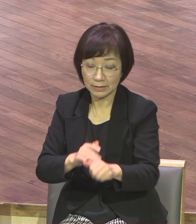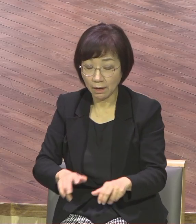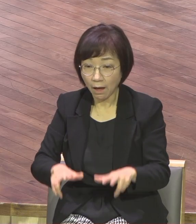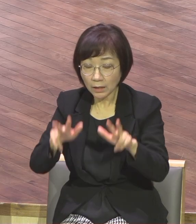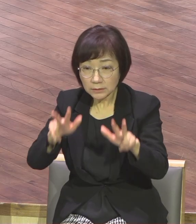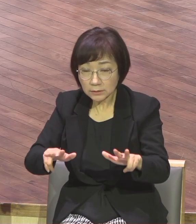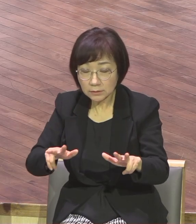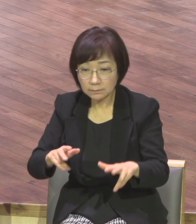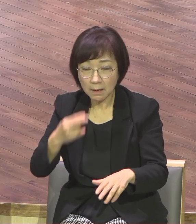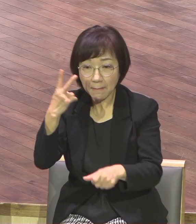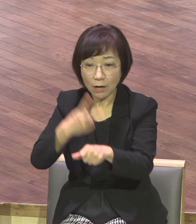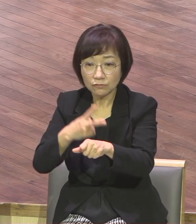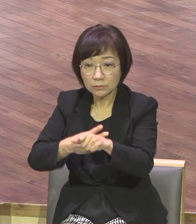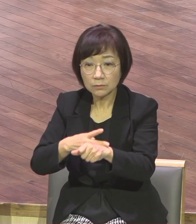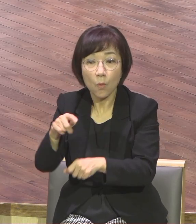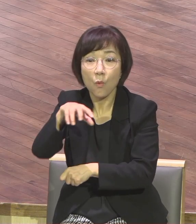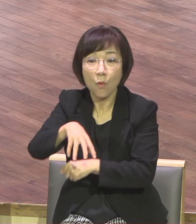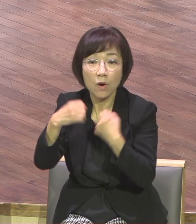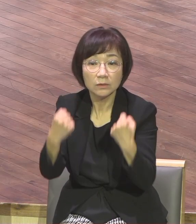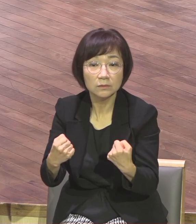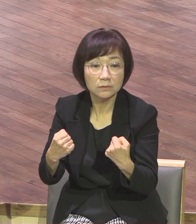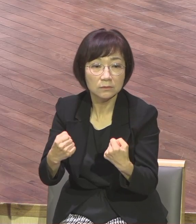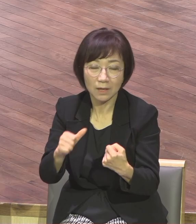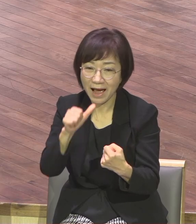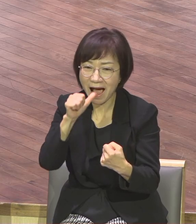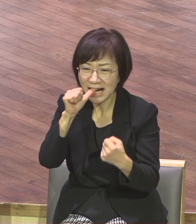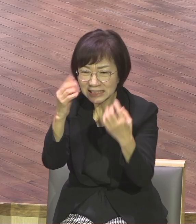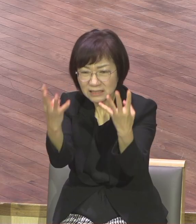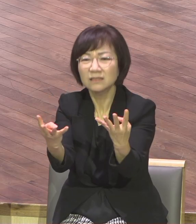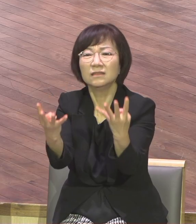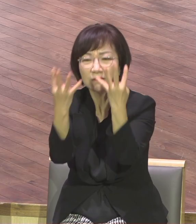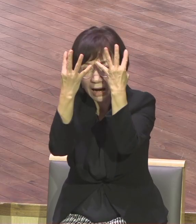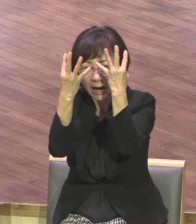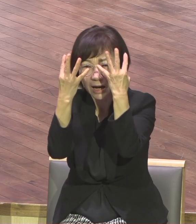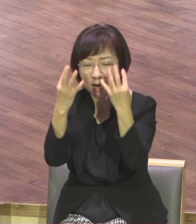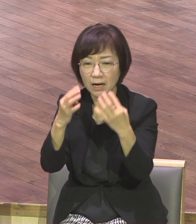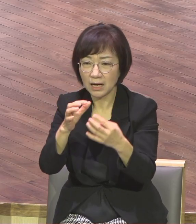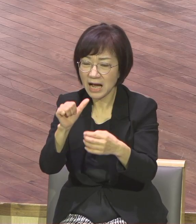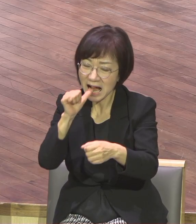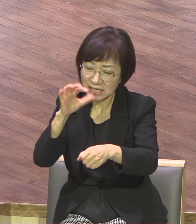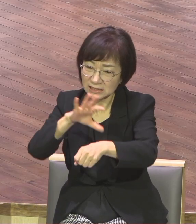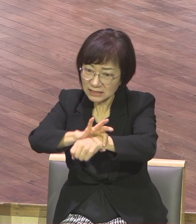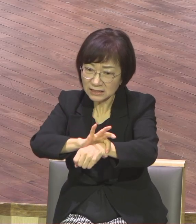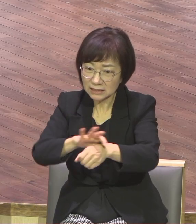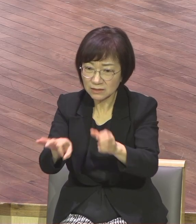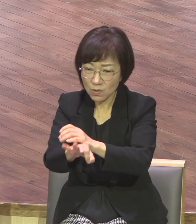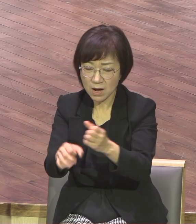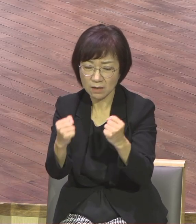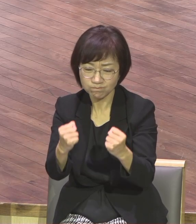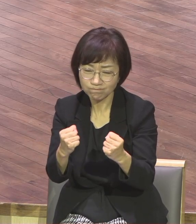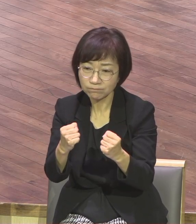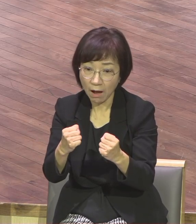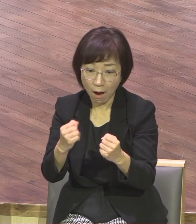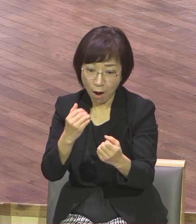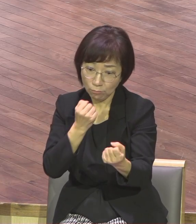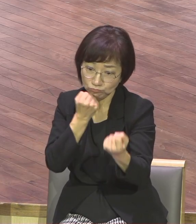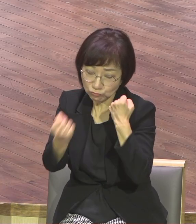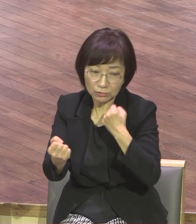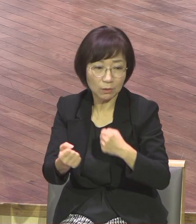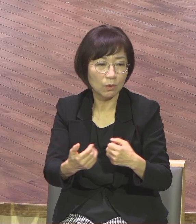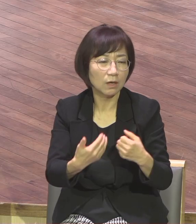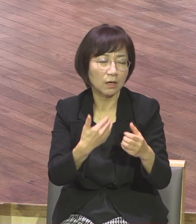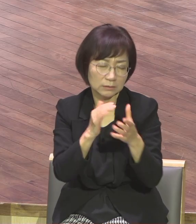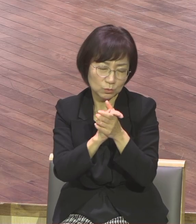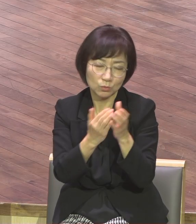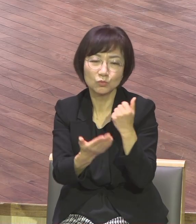감옥, 로마 감옥에 갇혀 있어요. 쇠와랑을 차고 갇혀 있습니다. 그래서 본문 20절에 보면 자신이